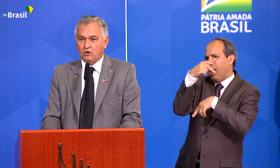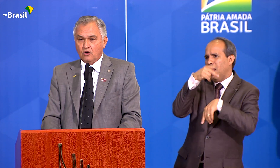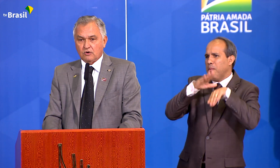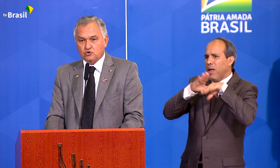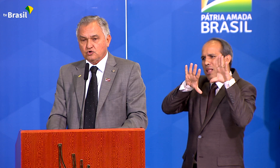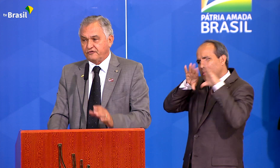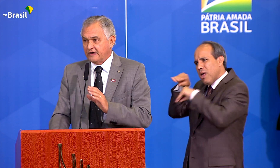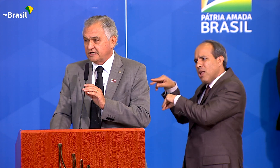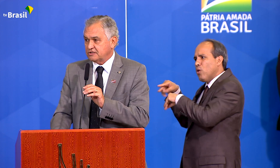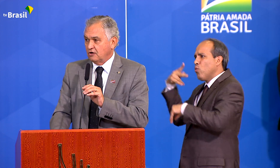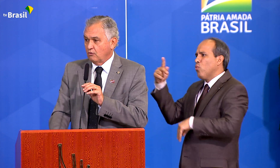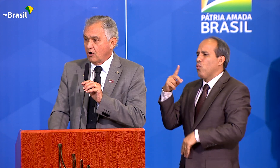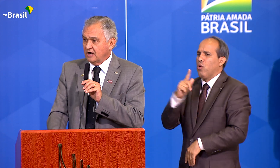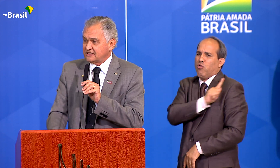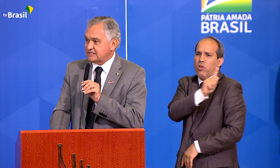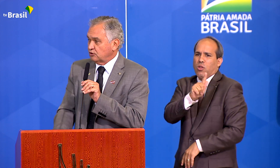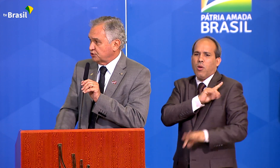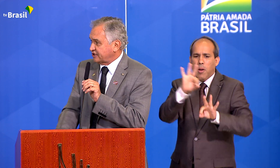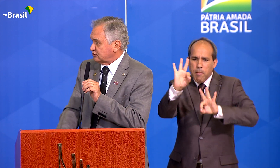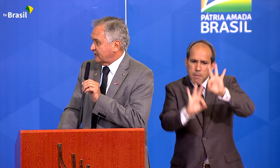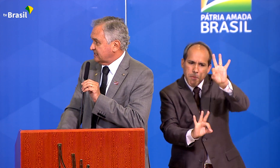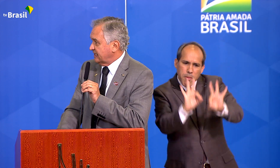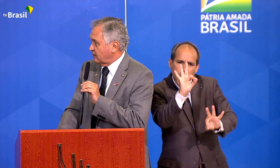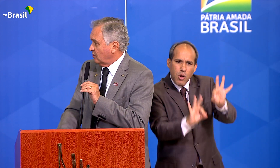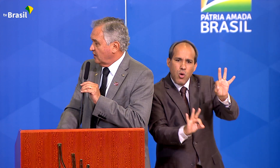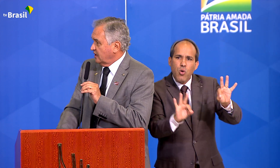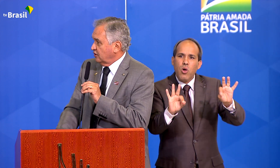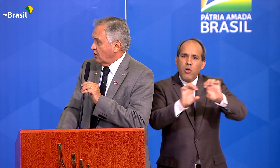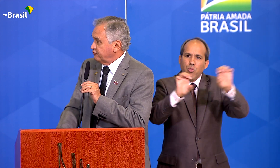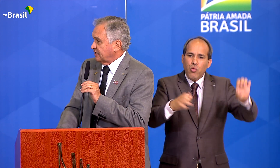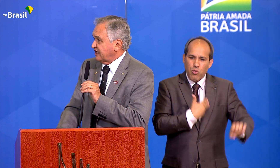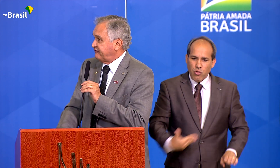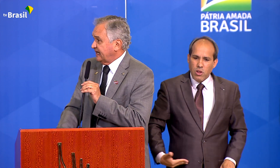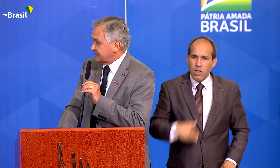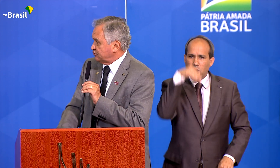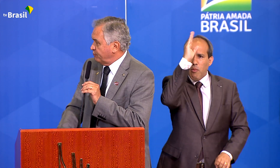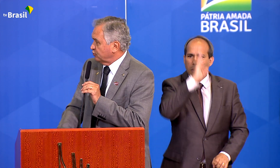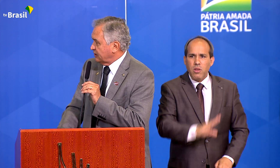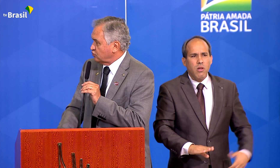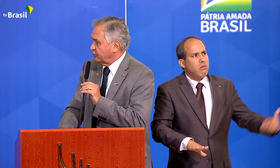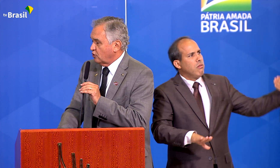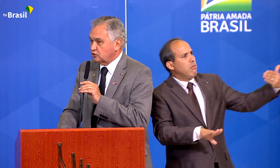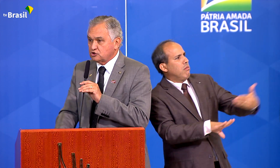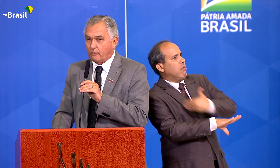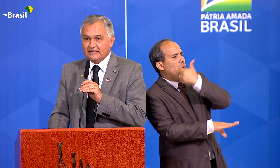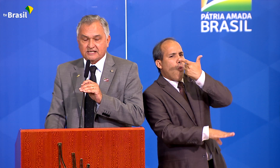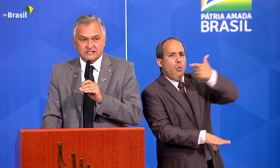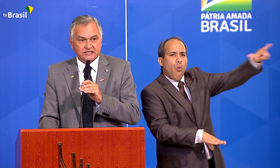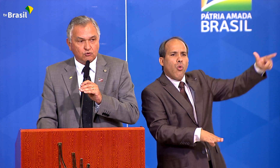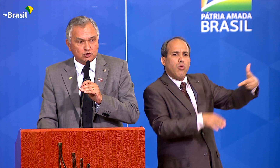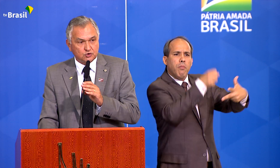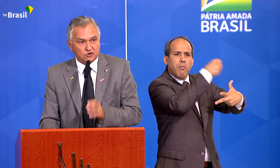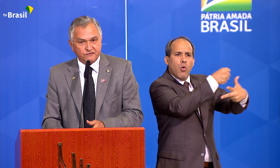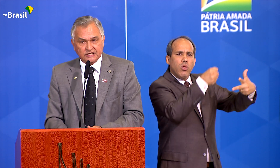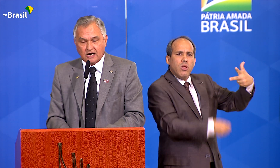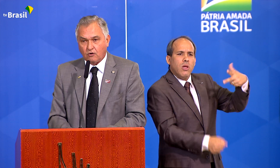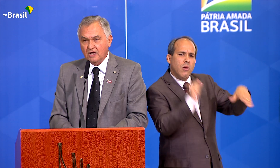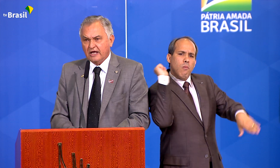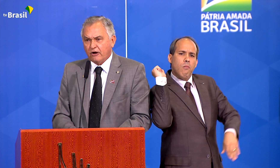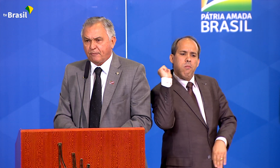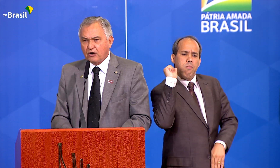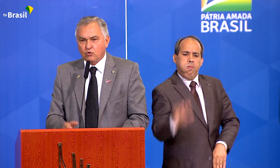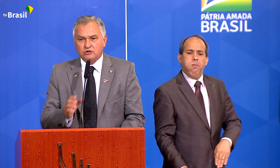gestão Quando o senhor fez o organização do estado brasileiro e houve uma interferência de um. é só obedecendo a